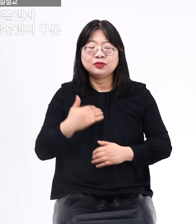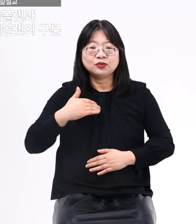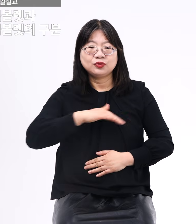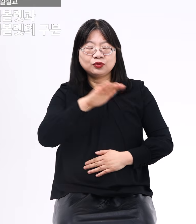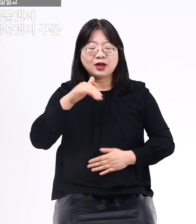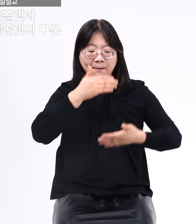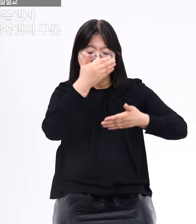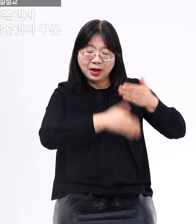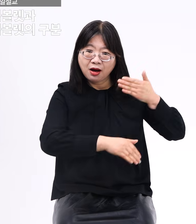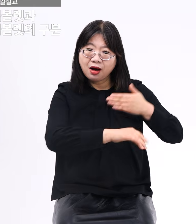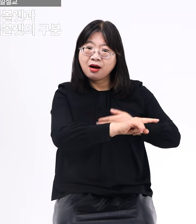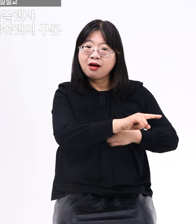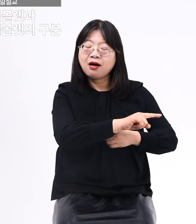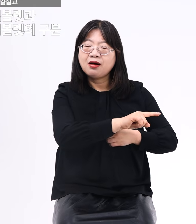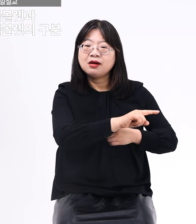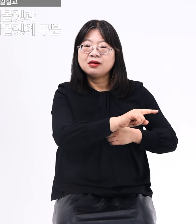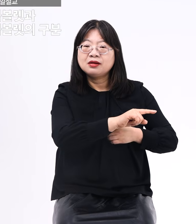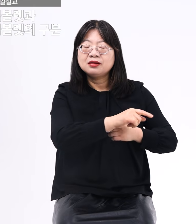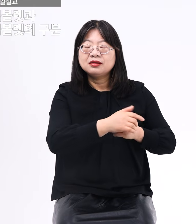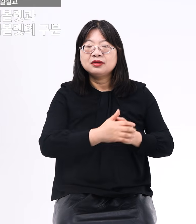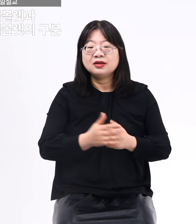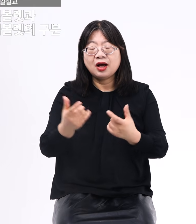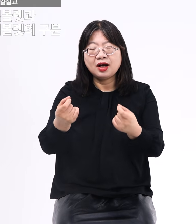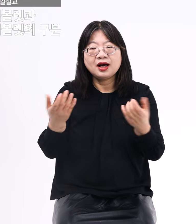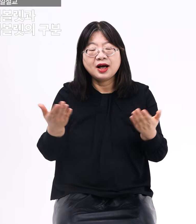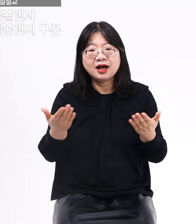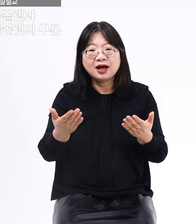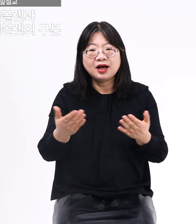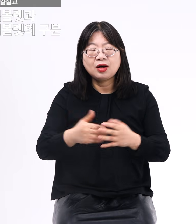우리를 배제시켜 놓고 그런 일을